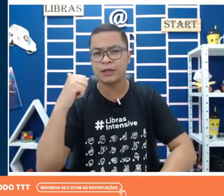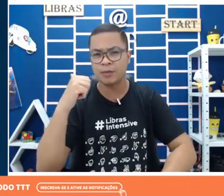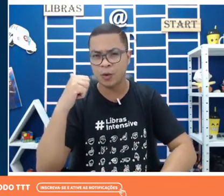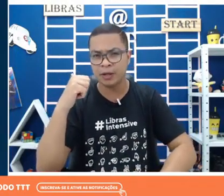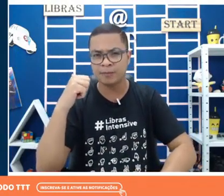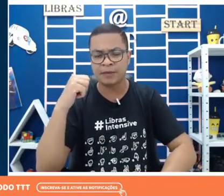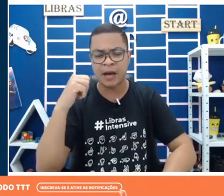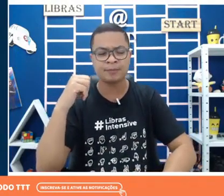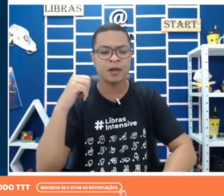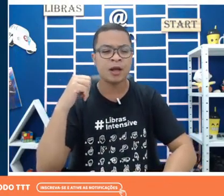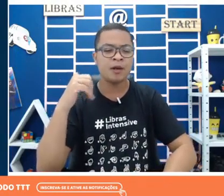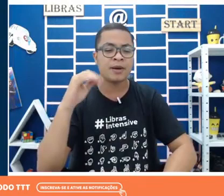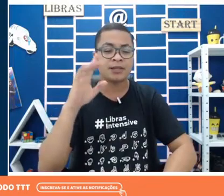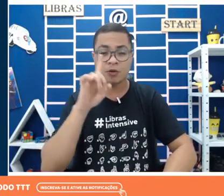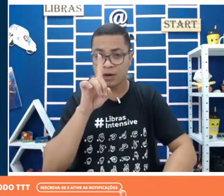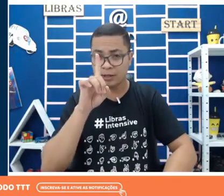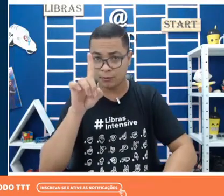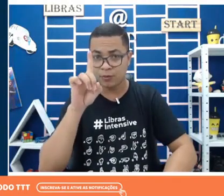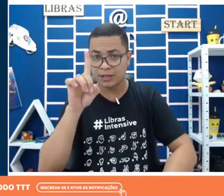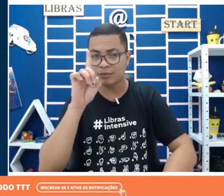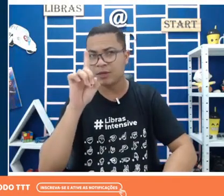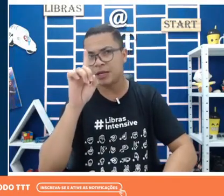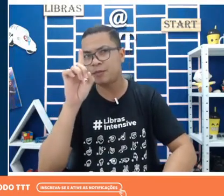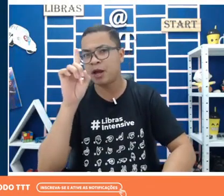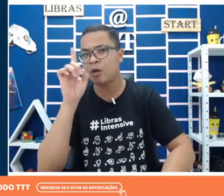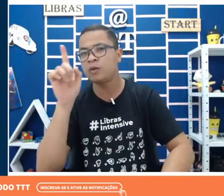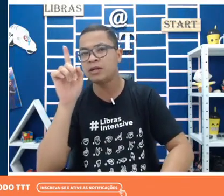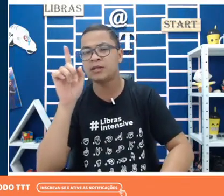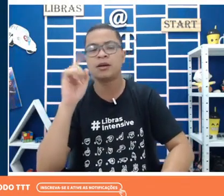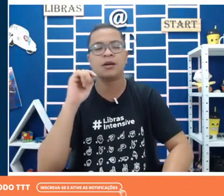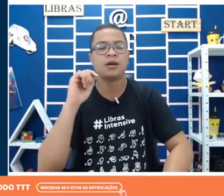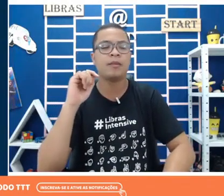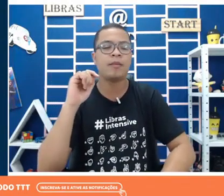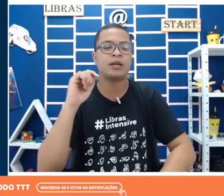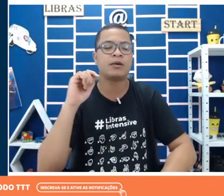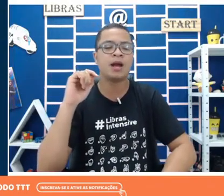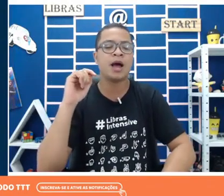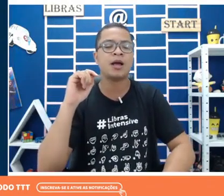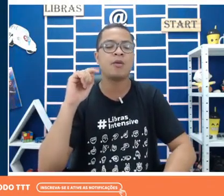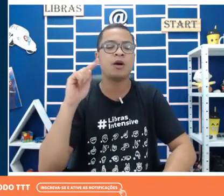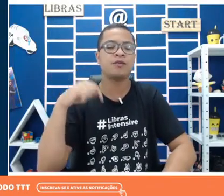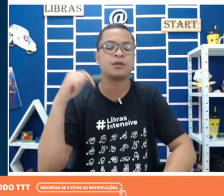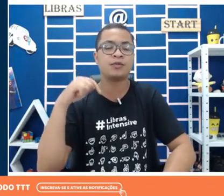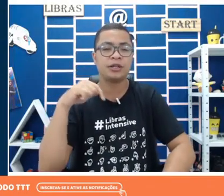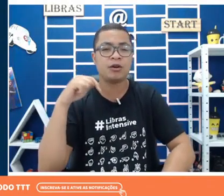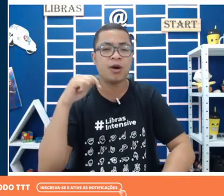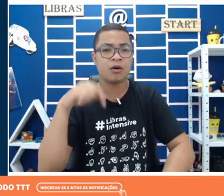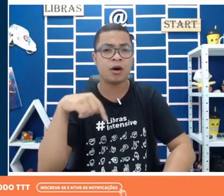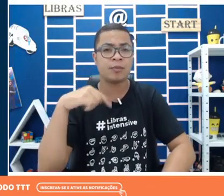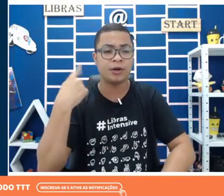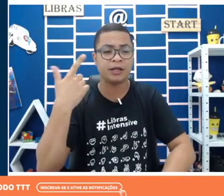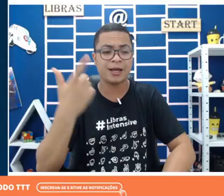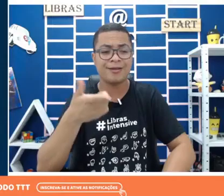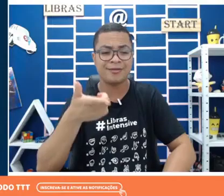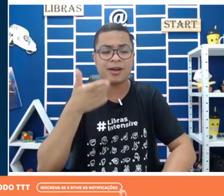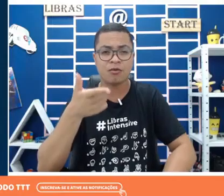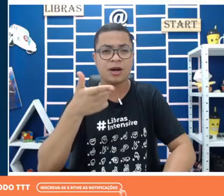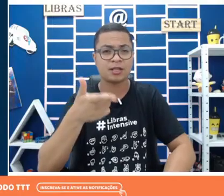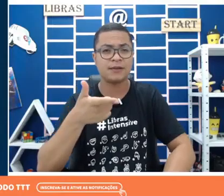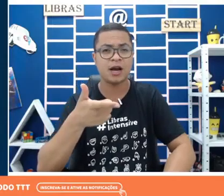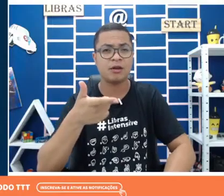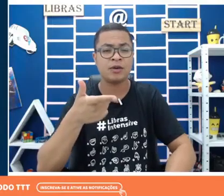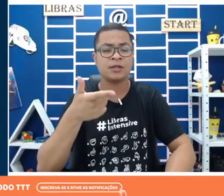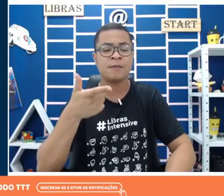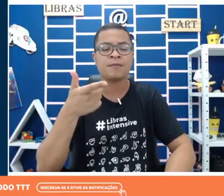grupo do Facebook, tá? Mas tem uma das perguntas que me mandaram lá, é uma que eu vou responder logo agora, porque tem a ver